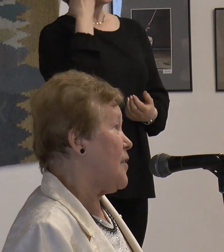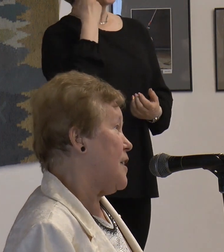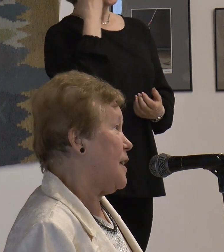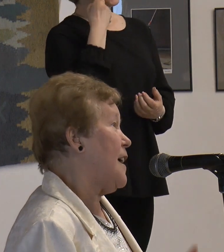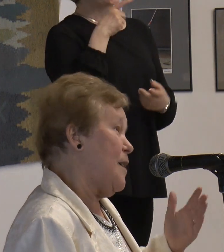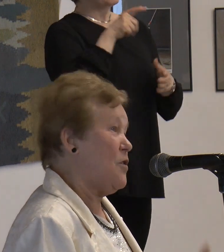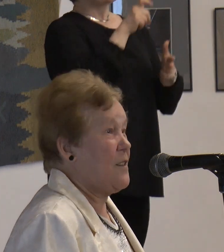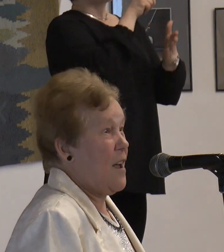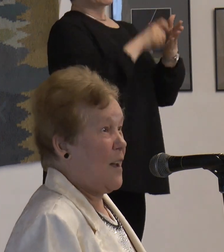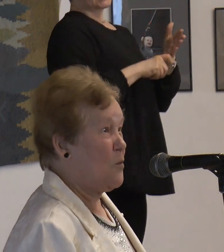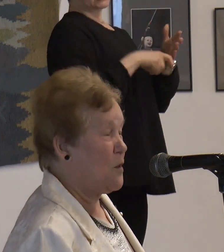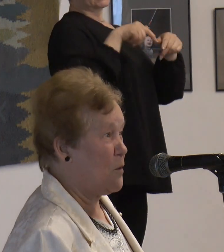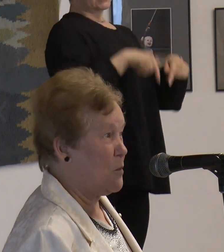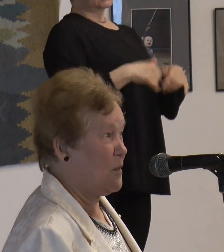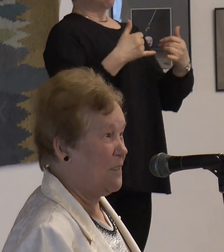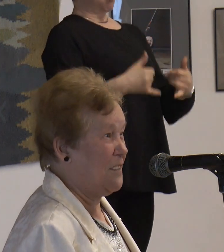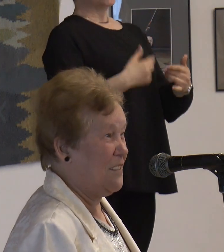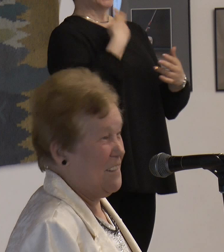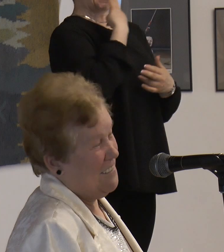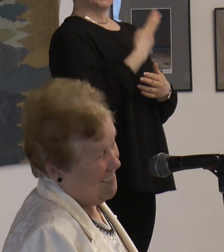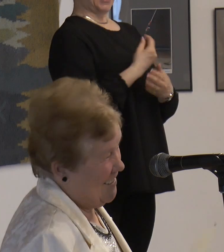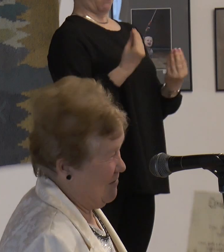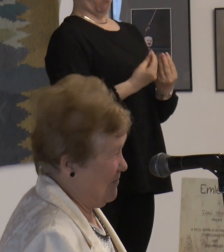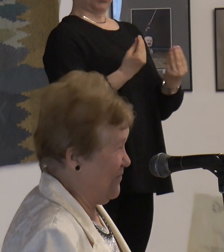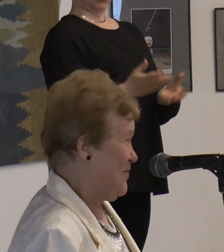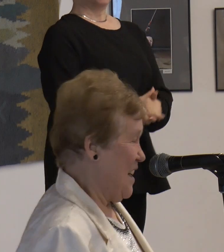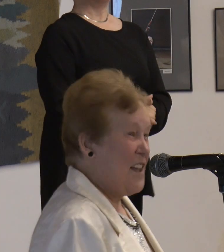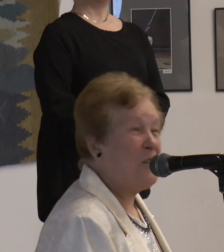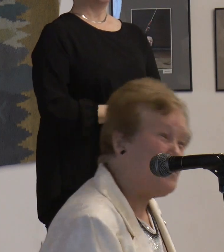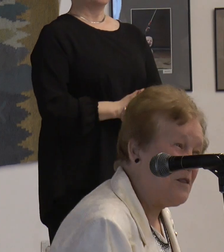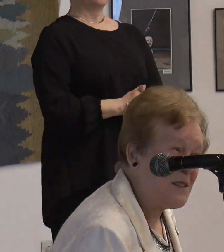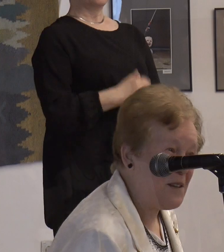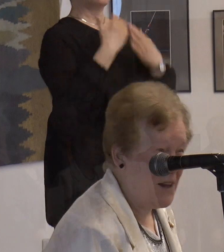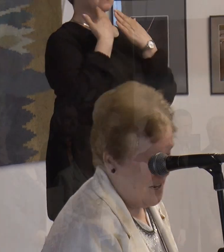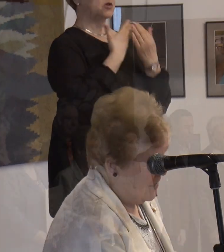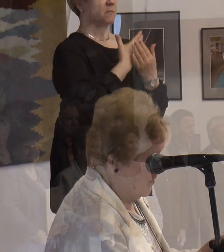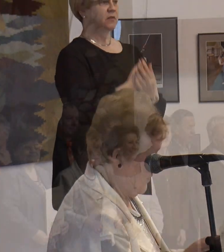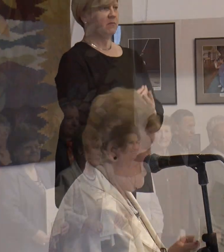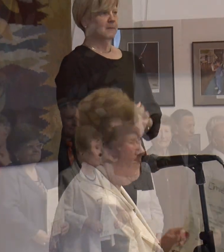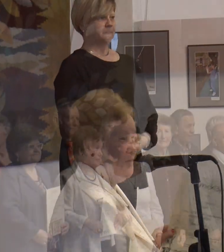ezt a verset nekem most itt el kell mondanom. Köszönöm. Köszönöm.